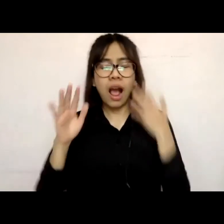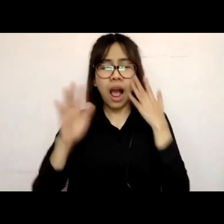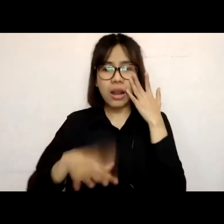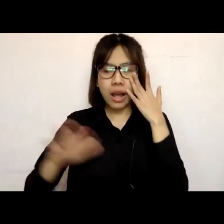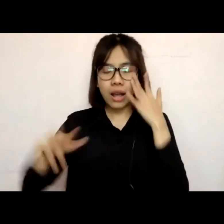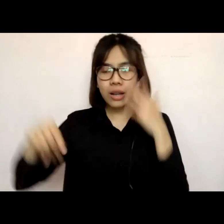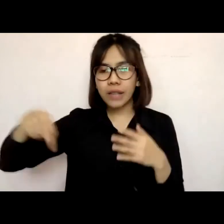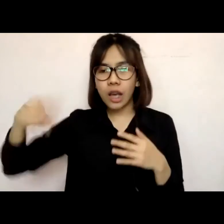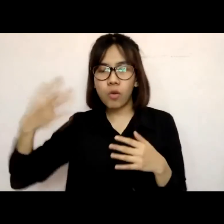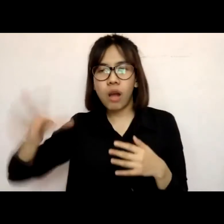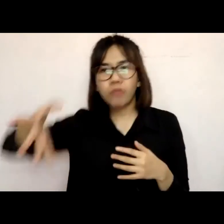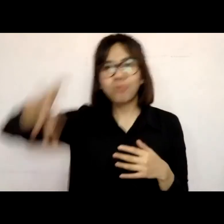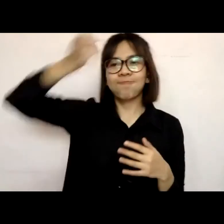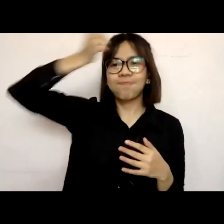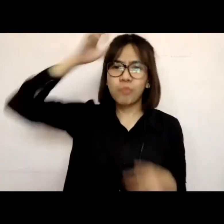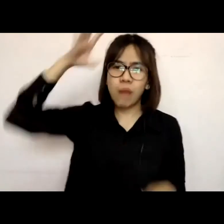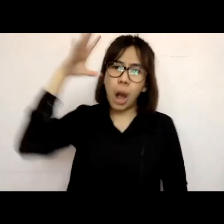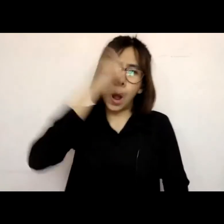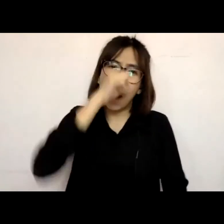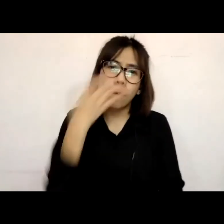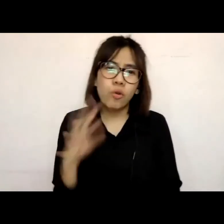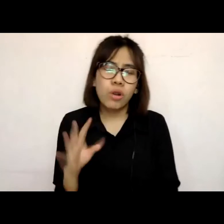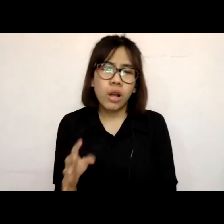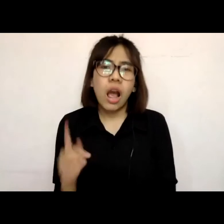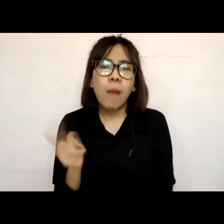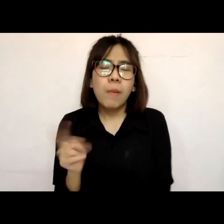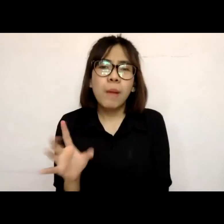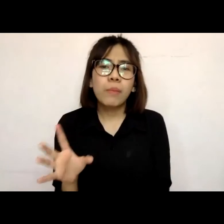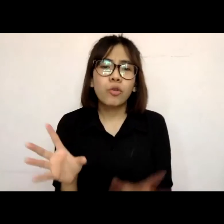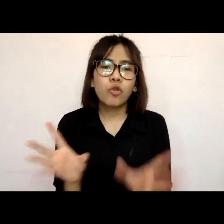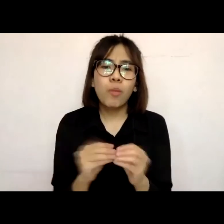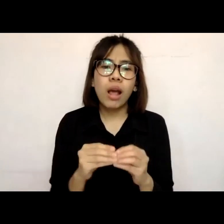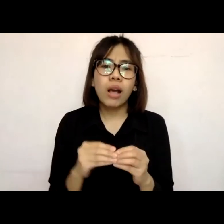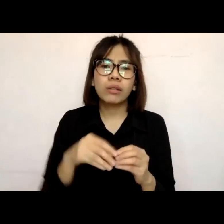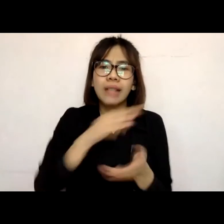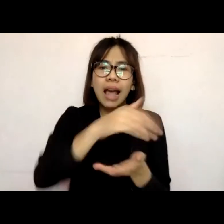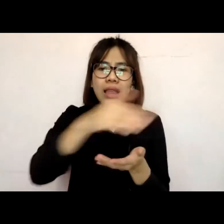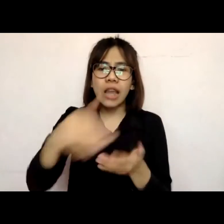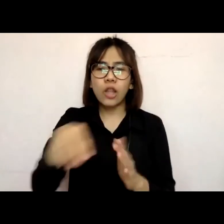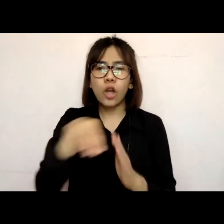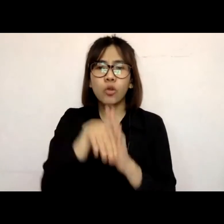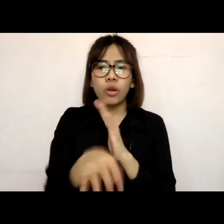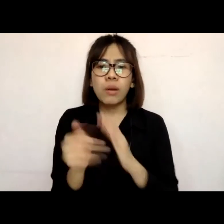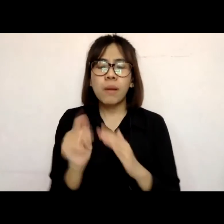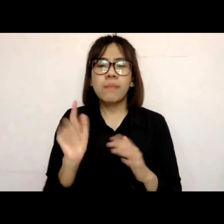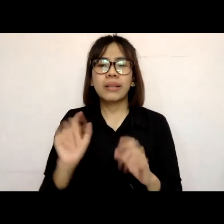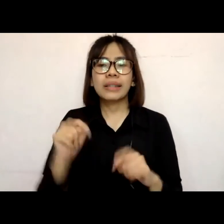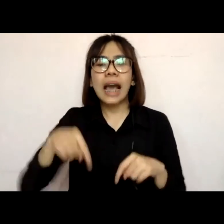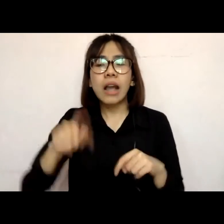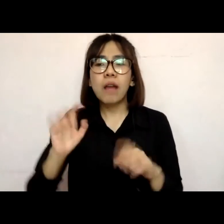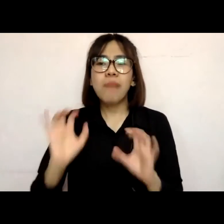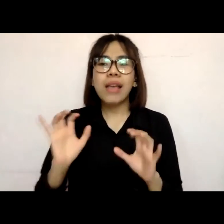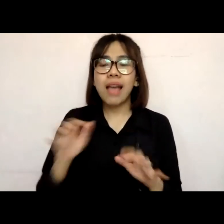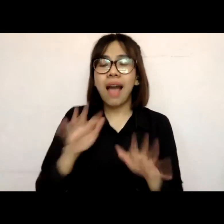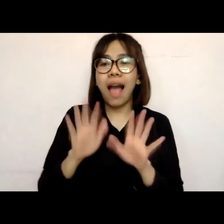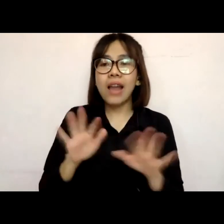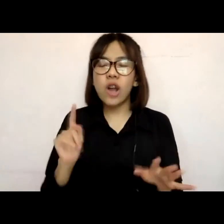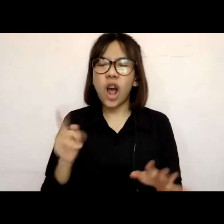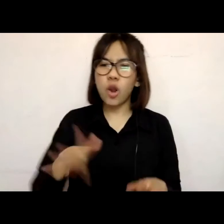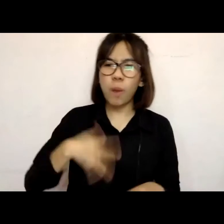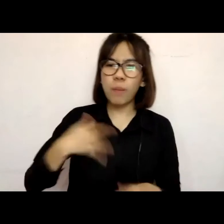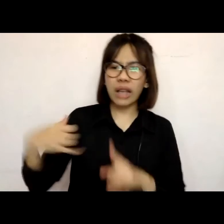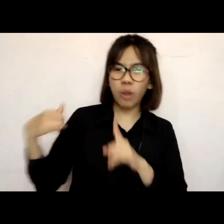benar-benar memperhatikan kebutuhan spesifik dari anak laki-laki dan perempuan. Lalu yang keempat ada aspek lingkungan masyarakat yang mencakup